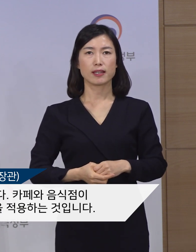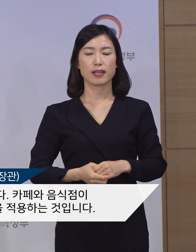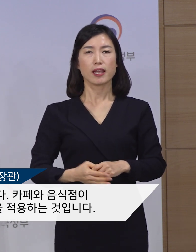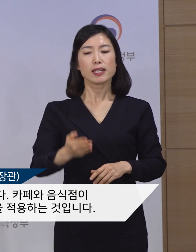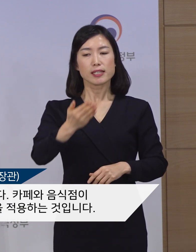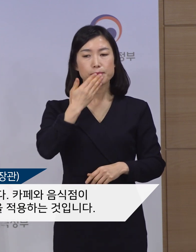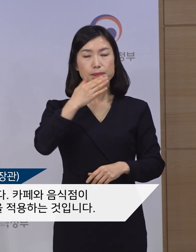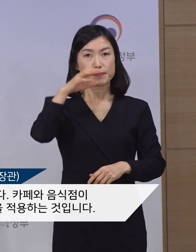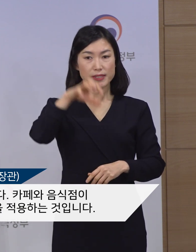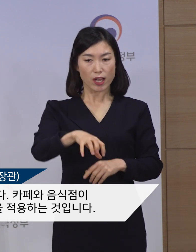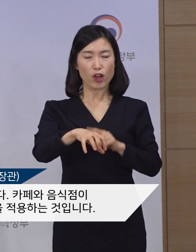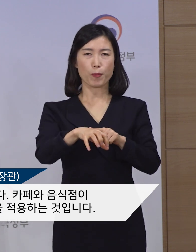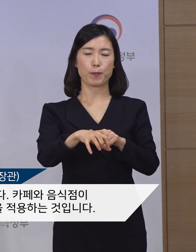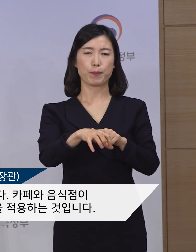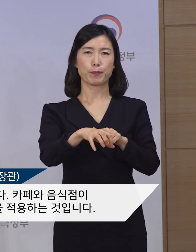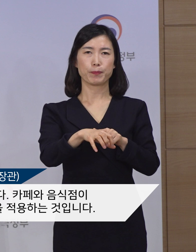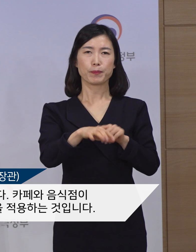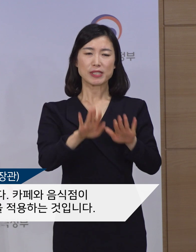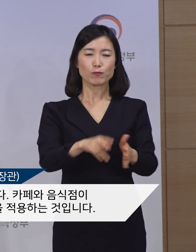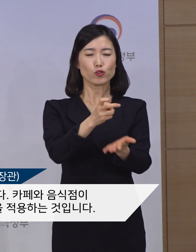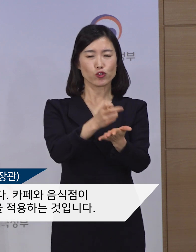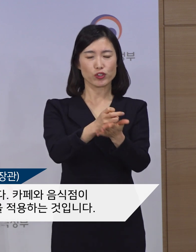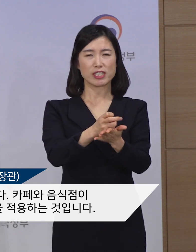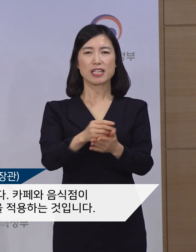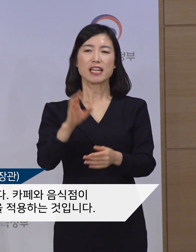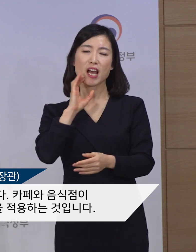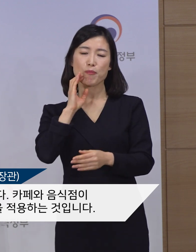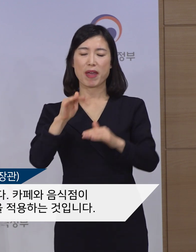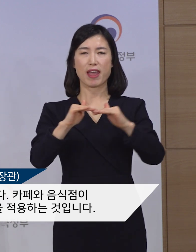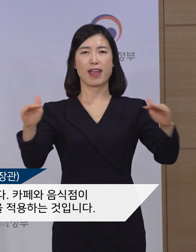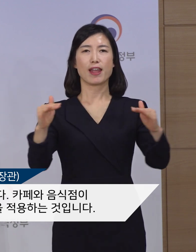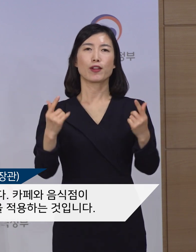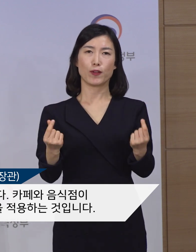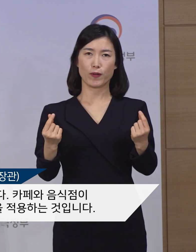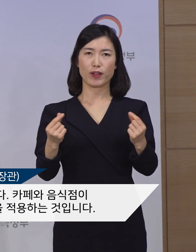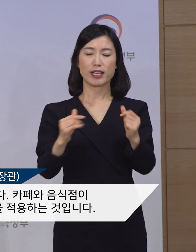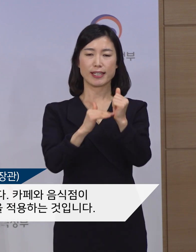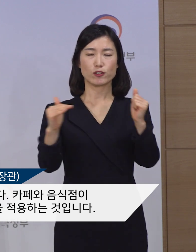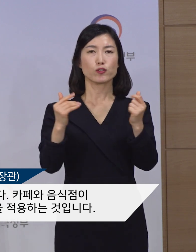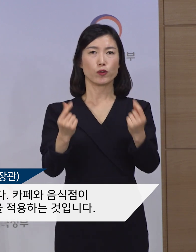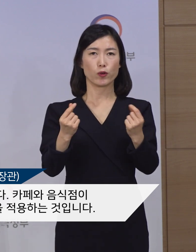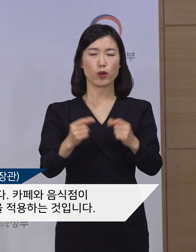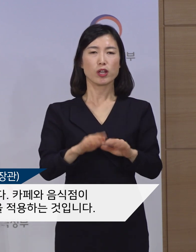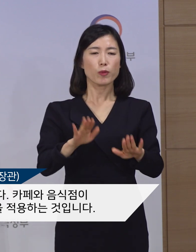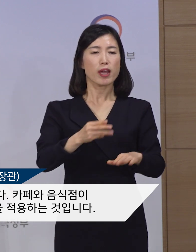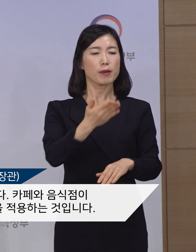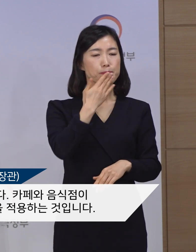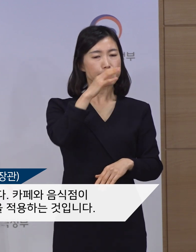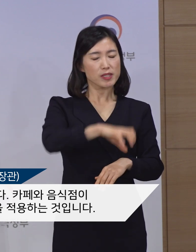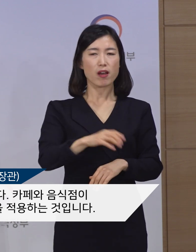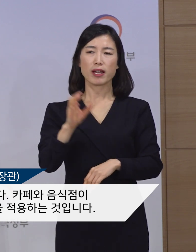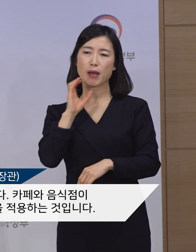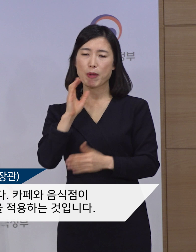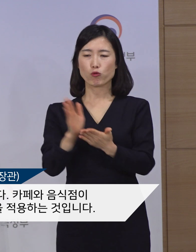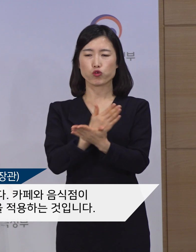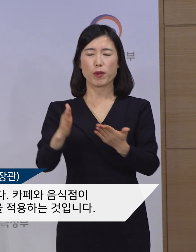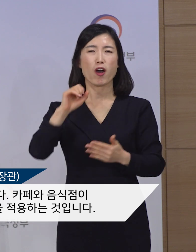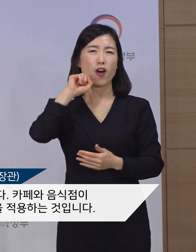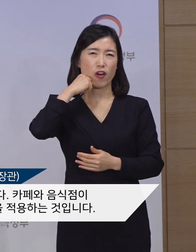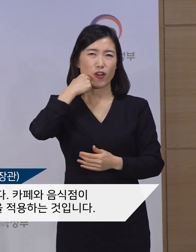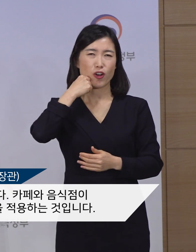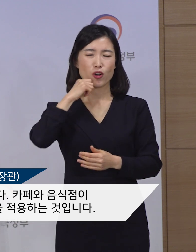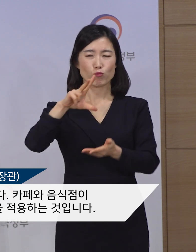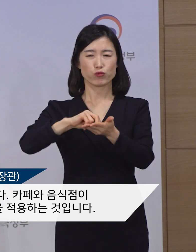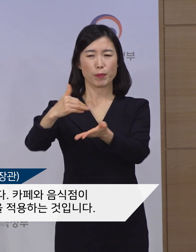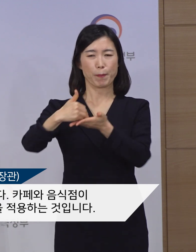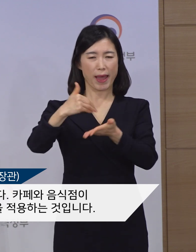음식점도 현재 동일한 규정을 적용 중에 있습니다. 카페와 음식점이 구별이 어려운 점을 고려하여 공통된